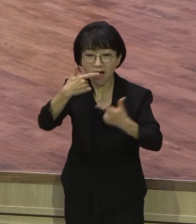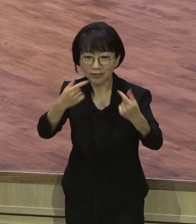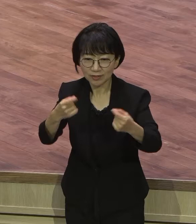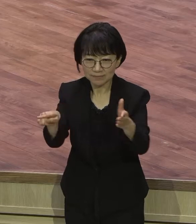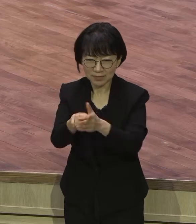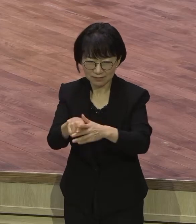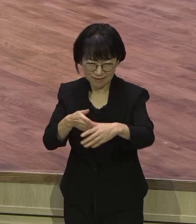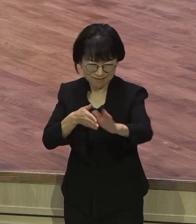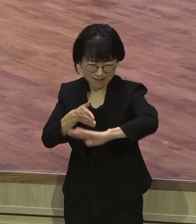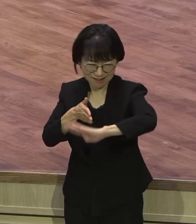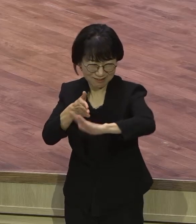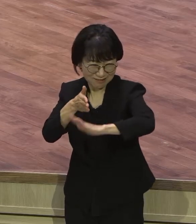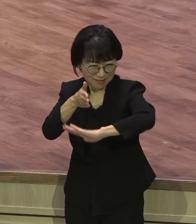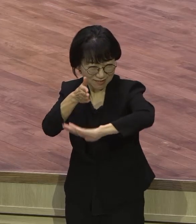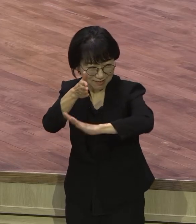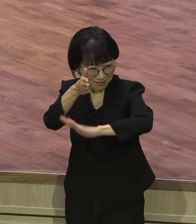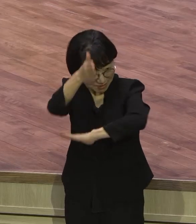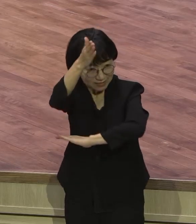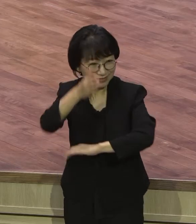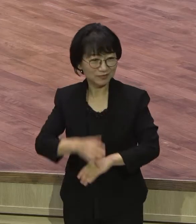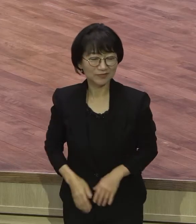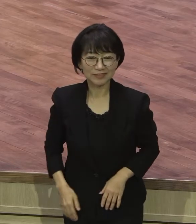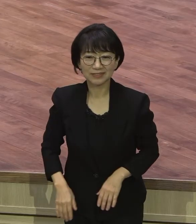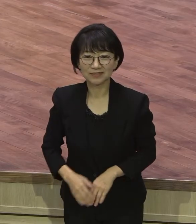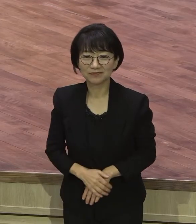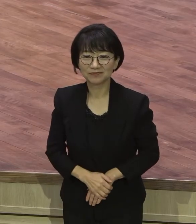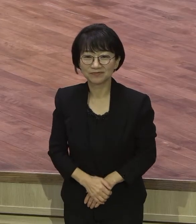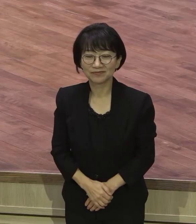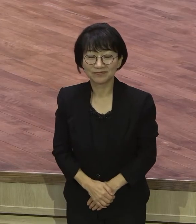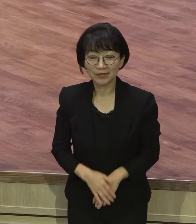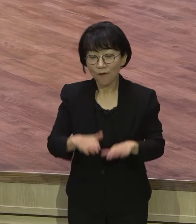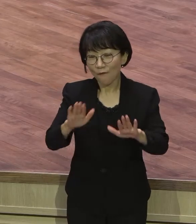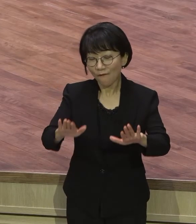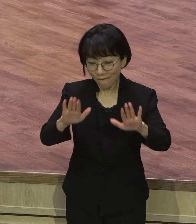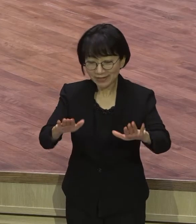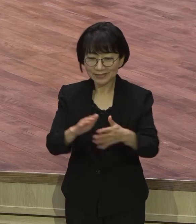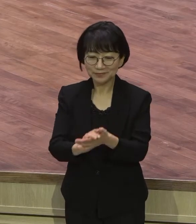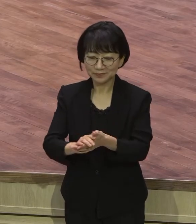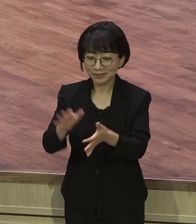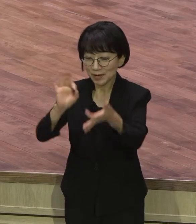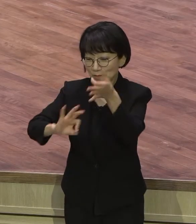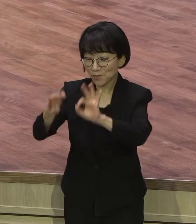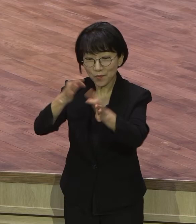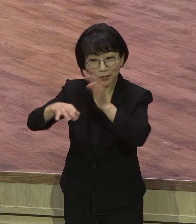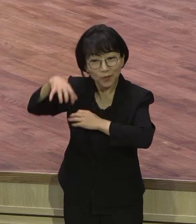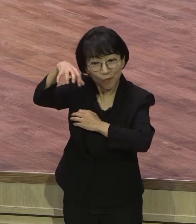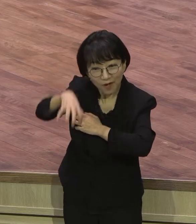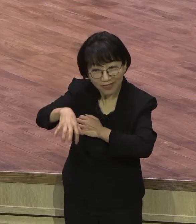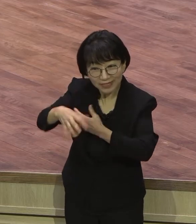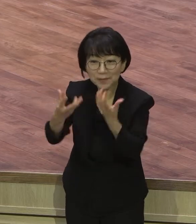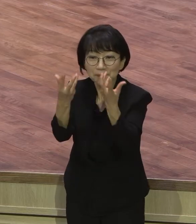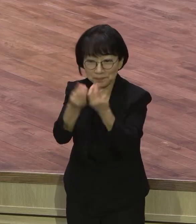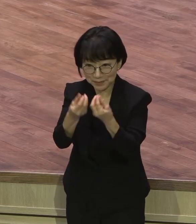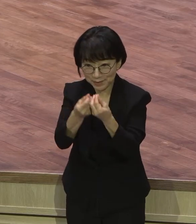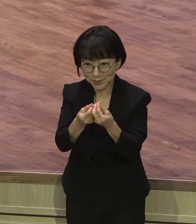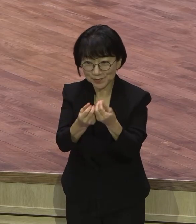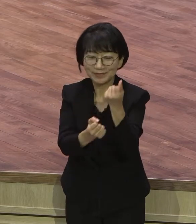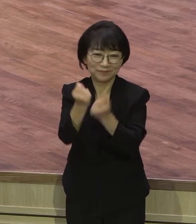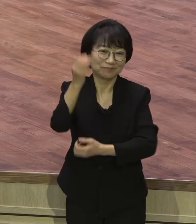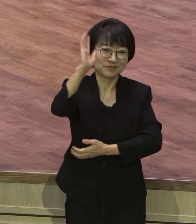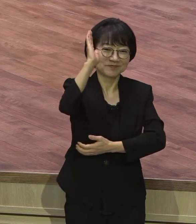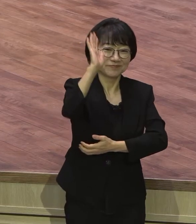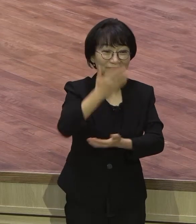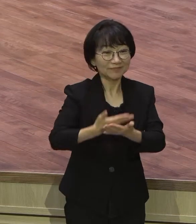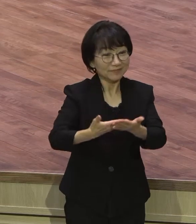본문에 그렇게 모습이 나와 있는데 예수님의 포도원 품꾼 비유를 통해서 강조하는 내용입니다. 포도원